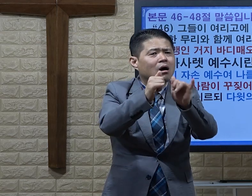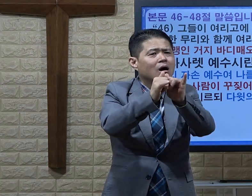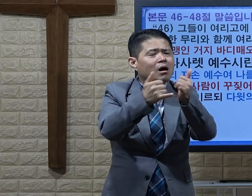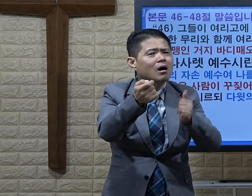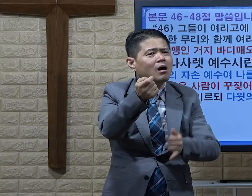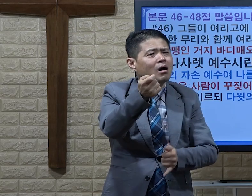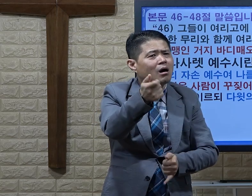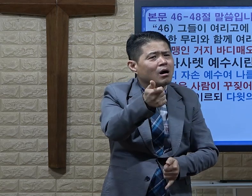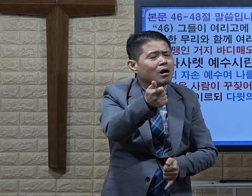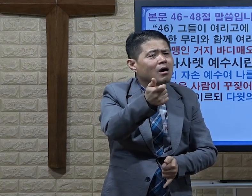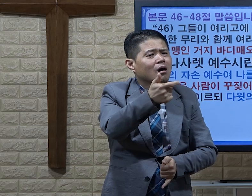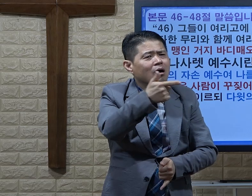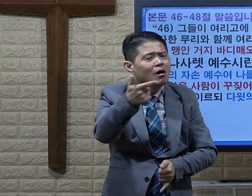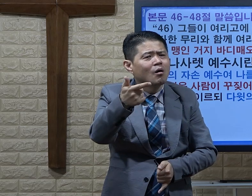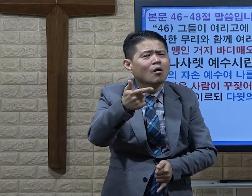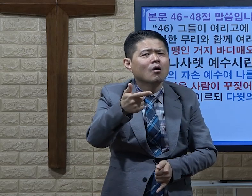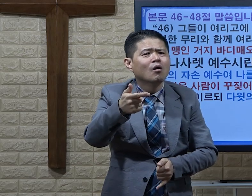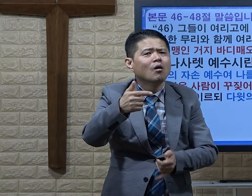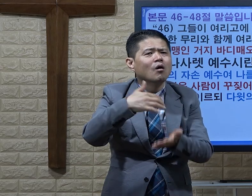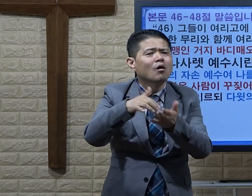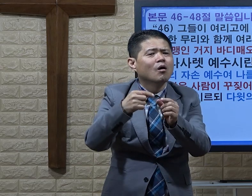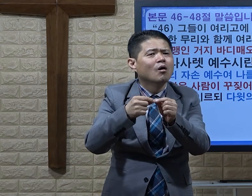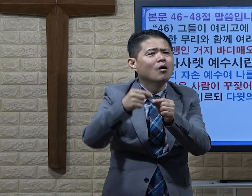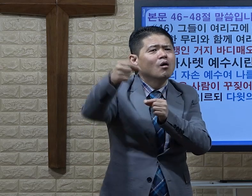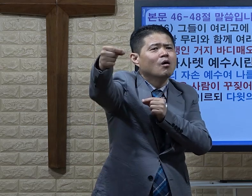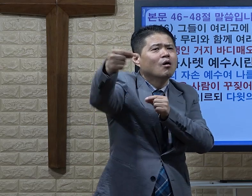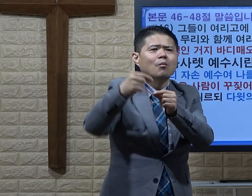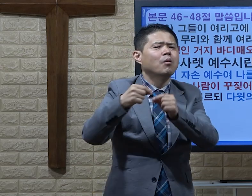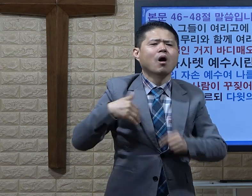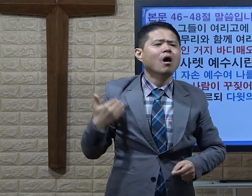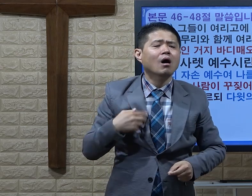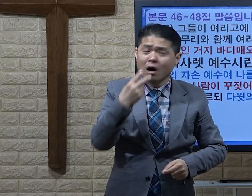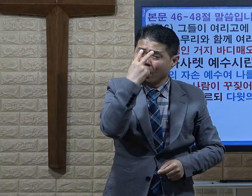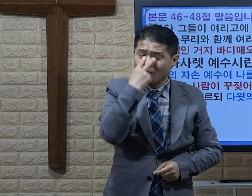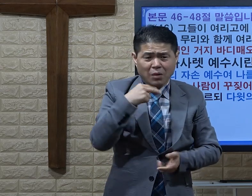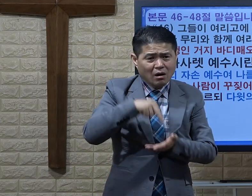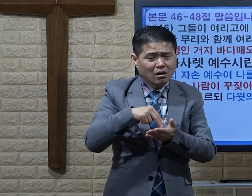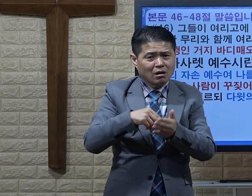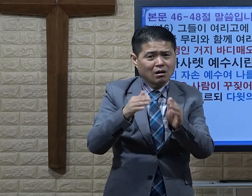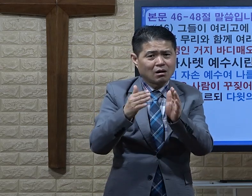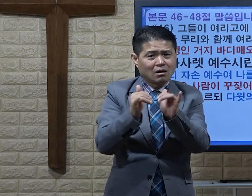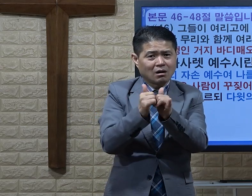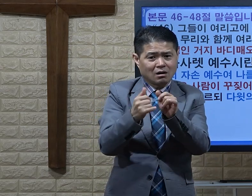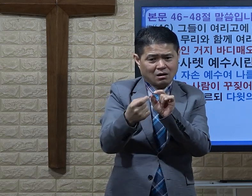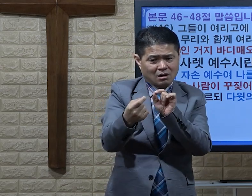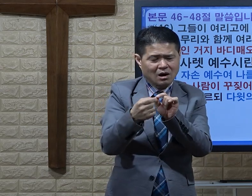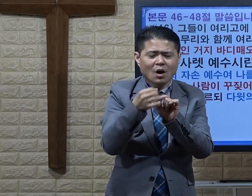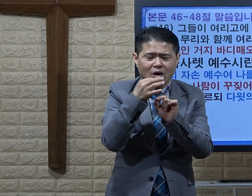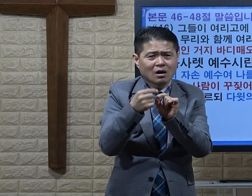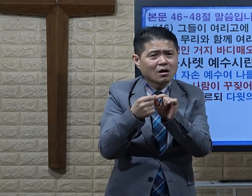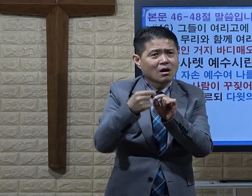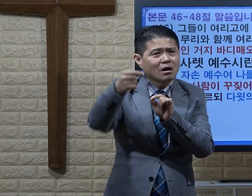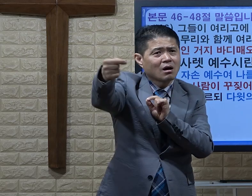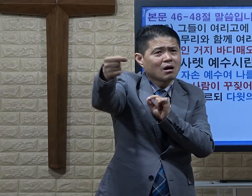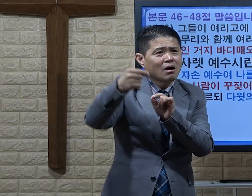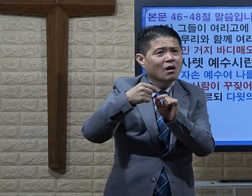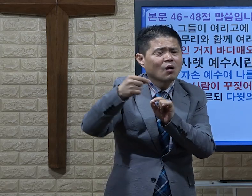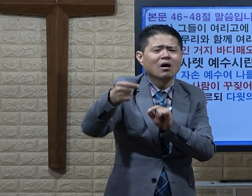왜냐하면 일반 사람들은 잘 모르지만 맹인은 사람이 가까이 왔는지 아닌지